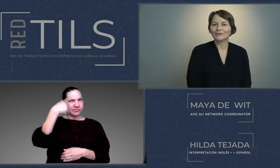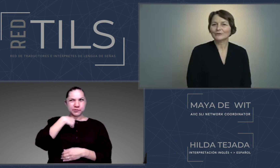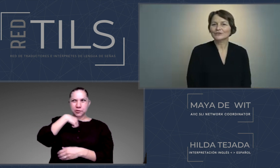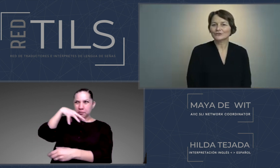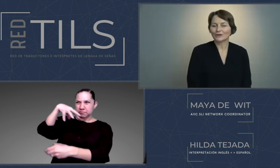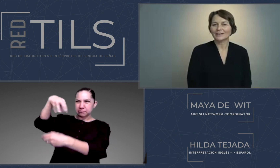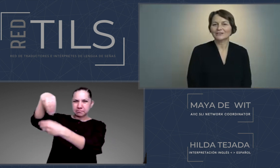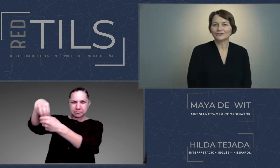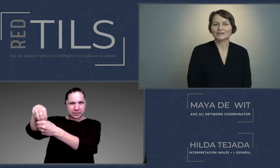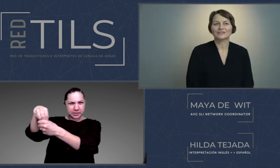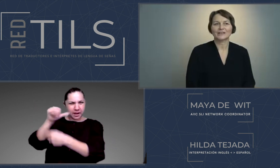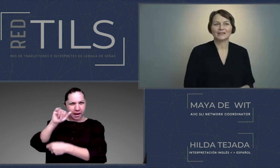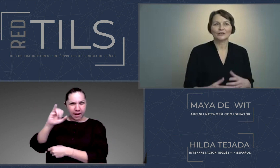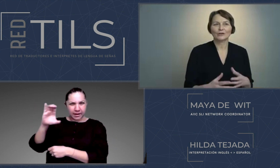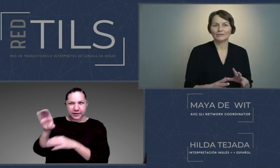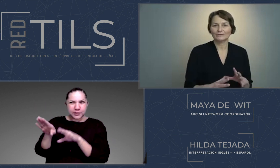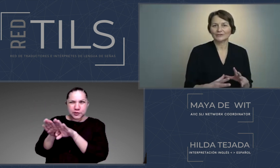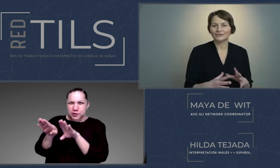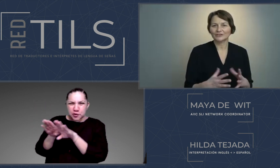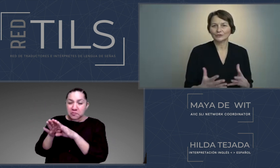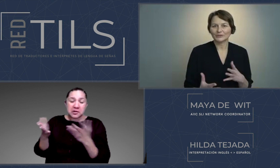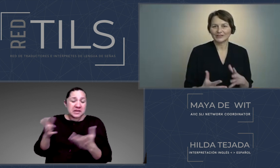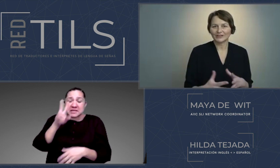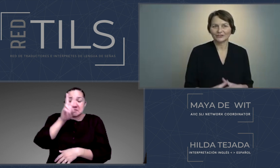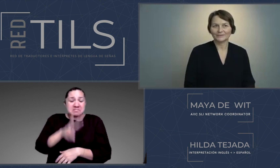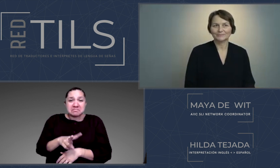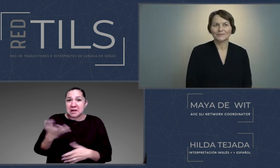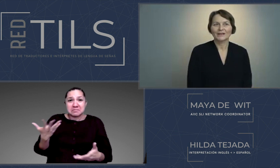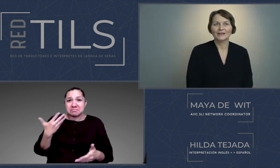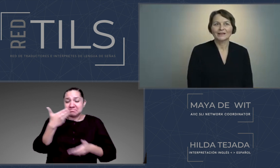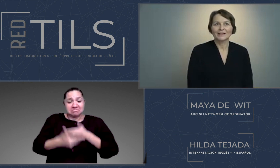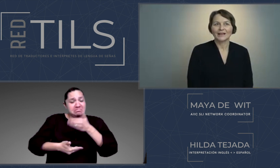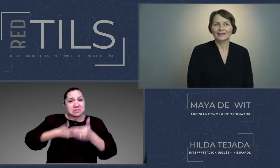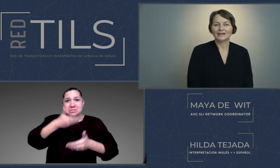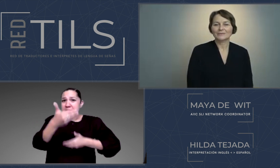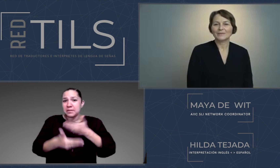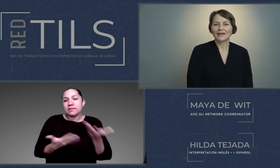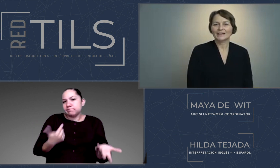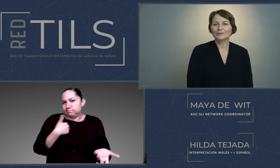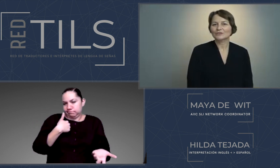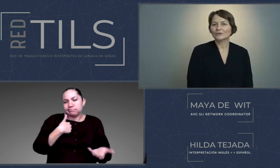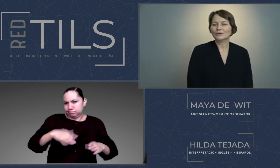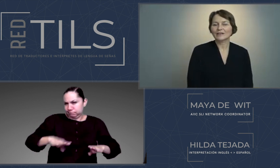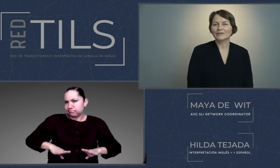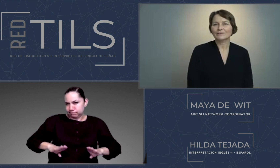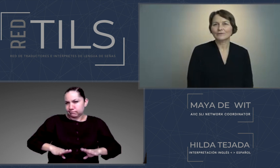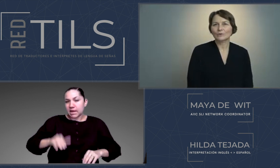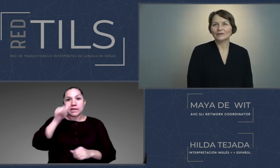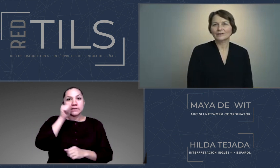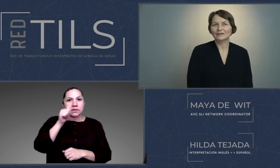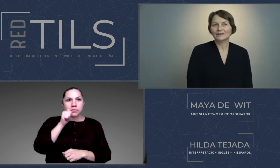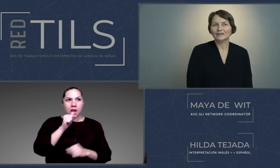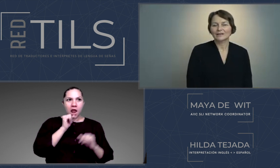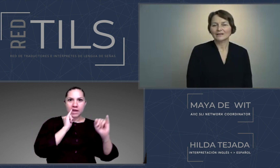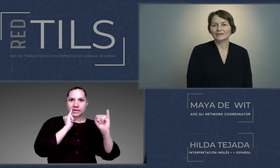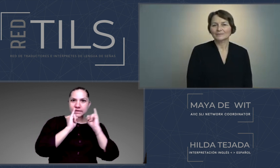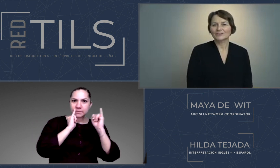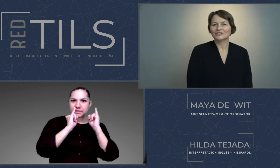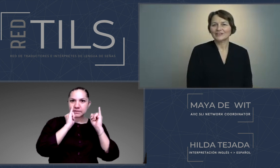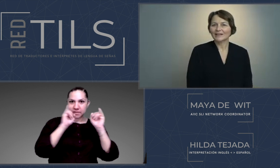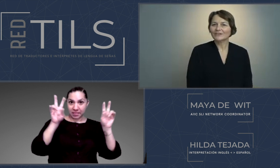que caí I have ahí interest in por azar, porque conference yo translation. estoy muy interesada en la And I was interpretación de looking conferencias y for entonces